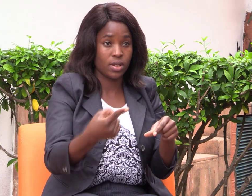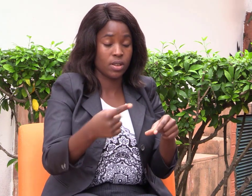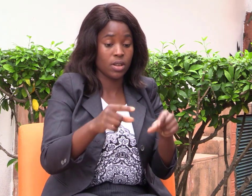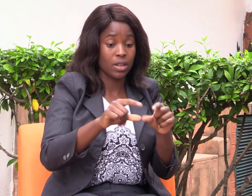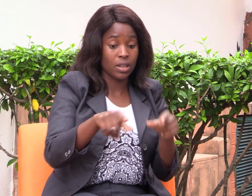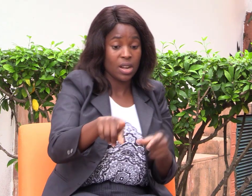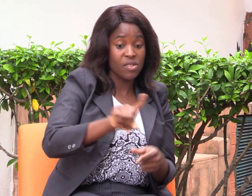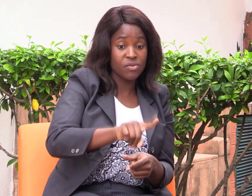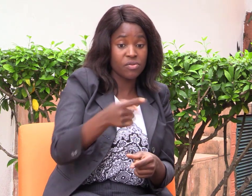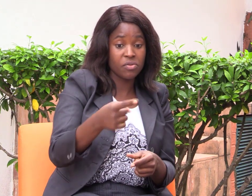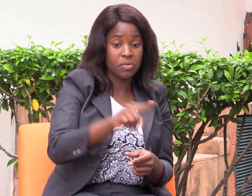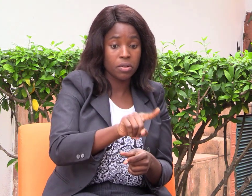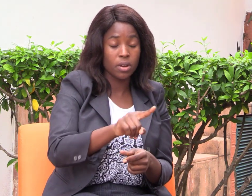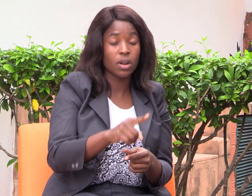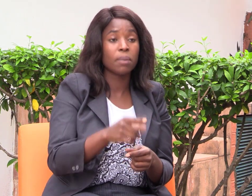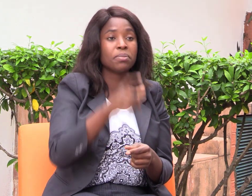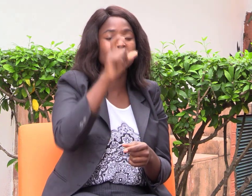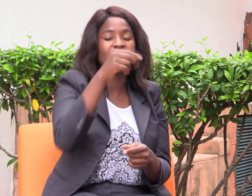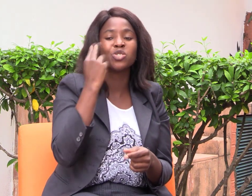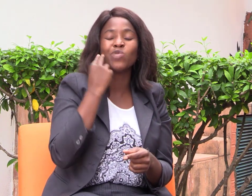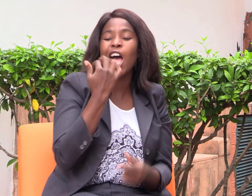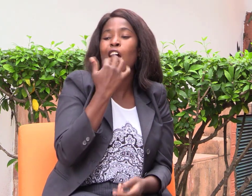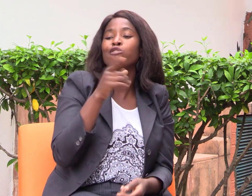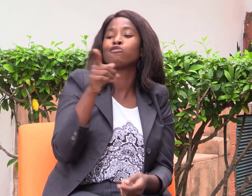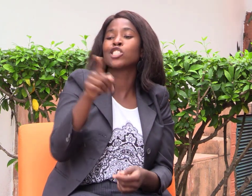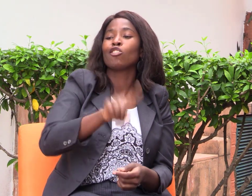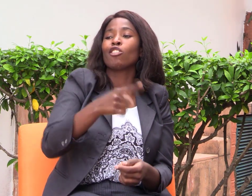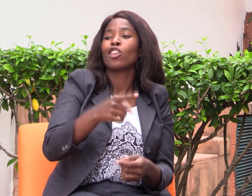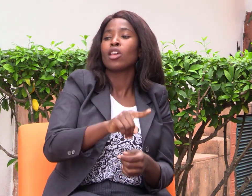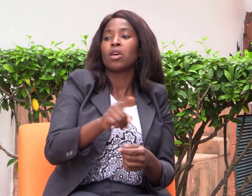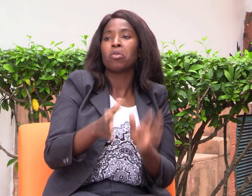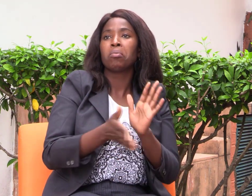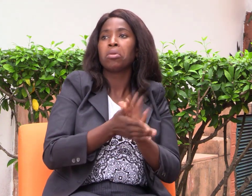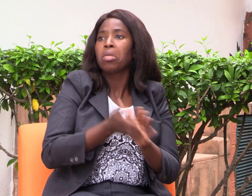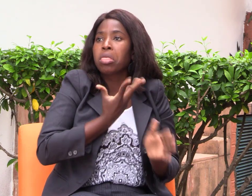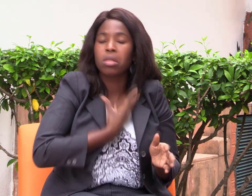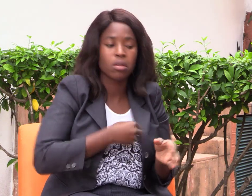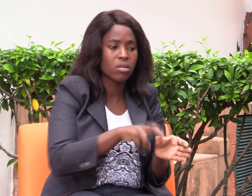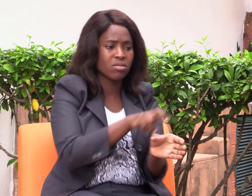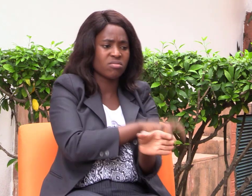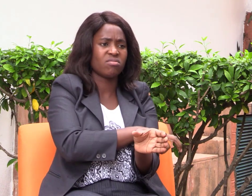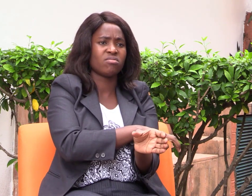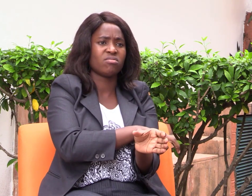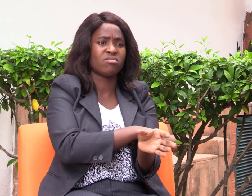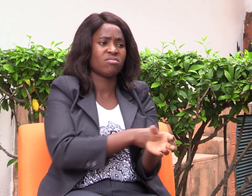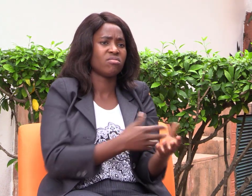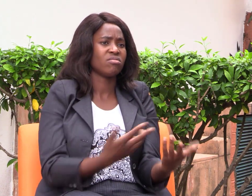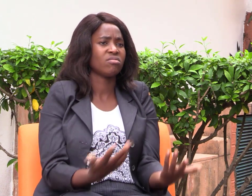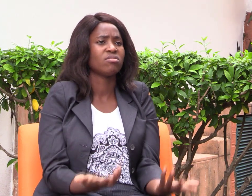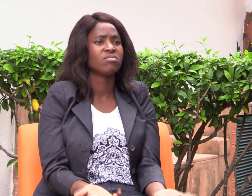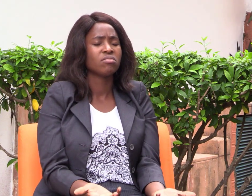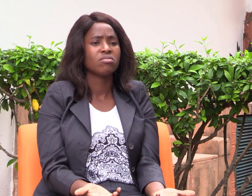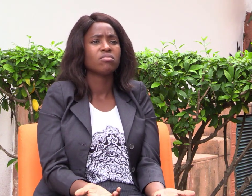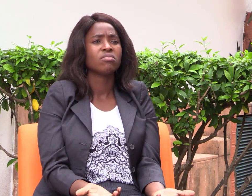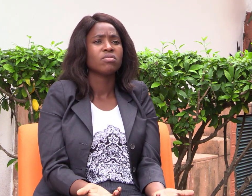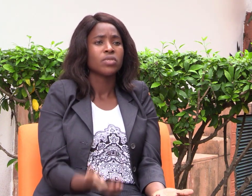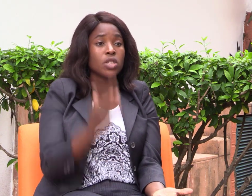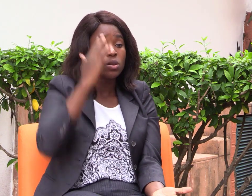temos aqui alguns negócios que elas fazem. Por exemplo, estão lá a fazer um pequeno negócio, estão